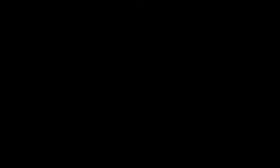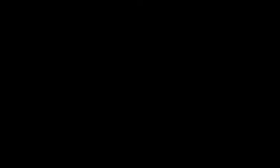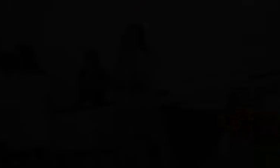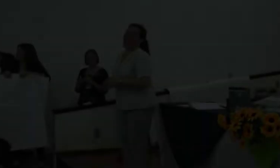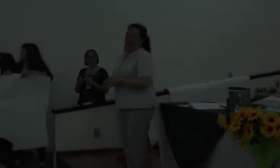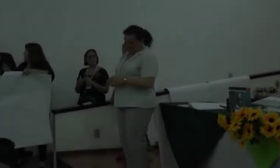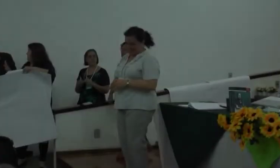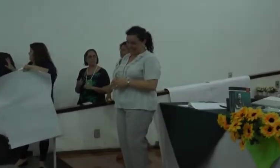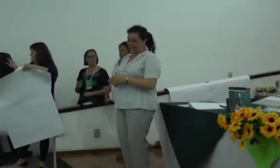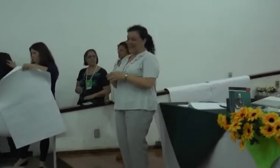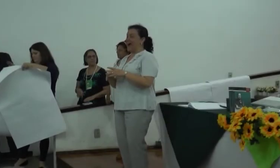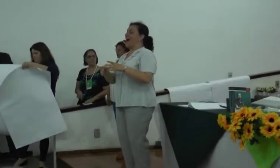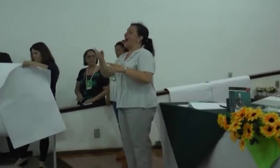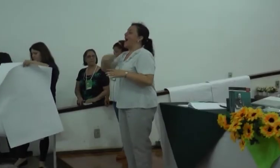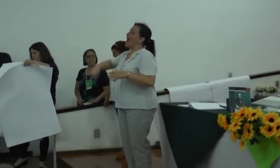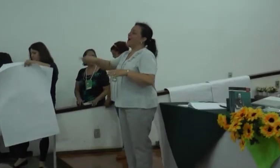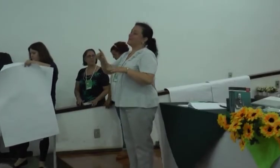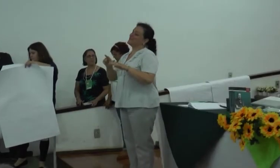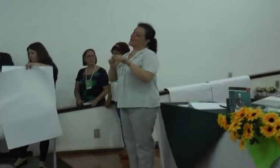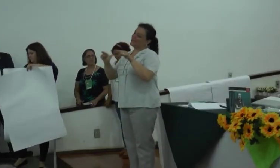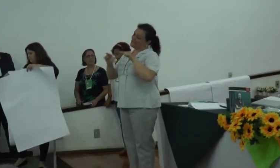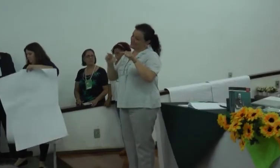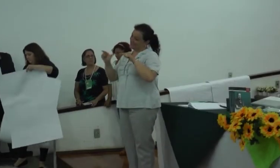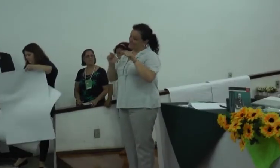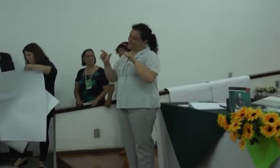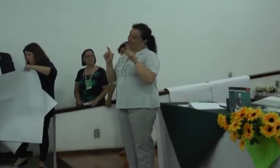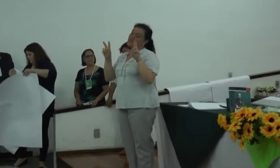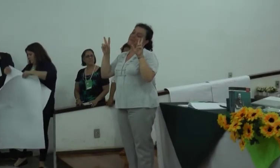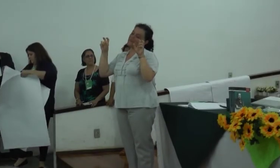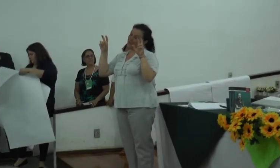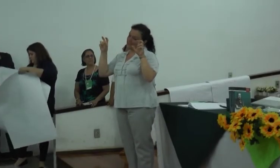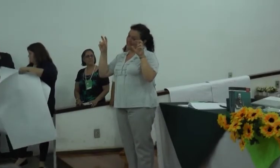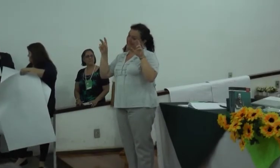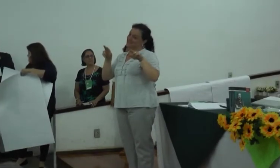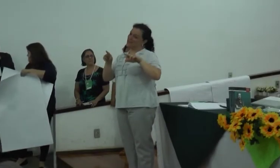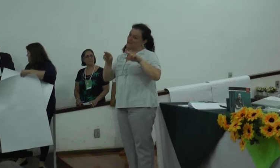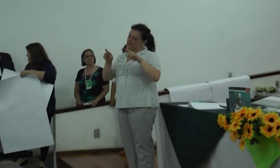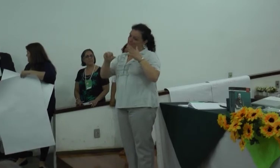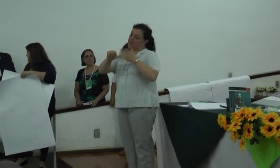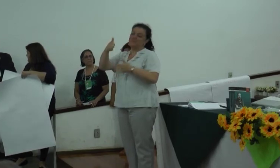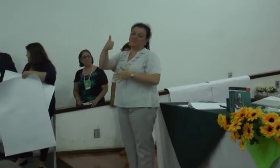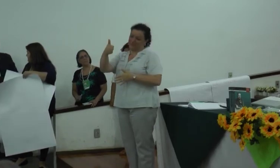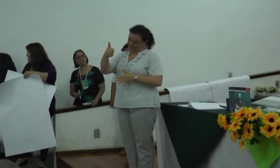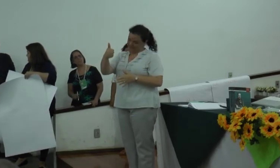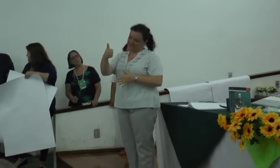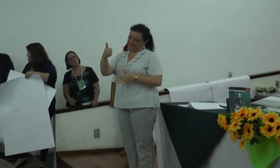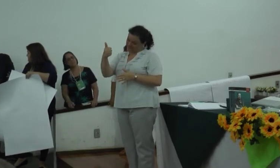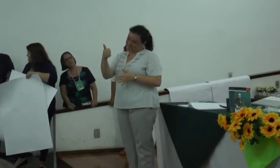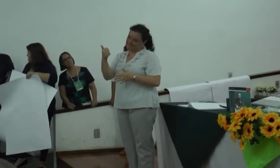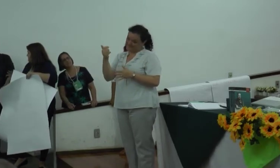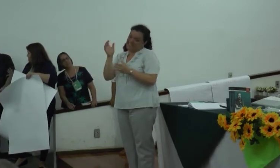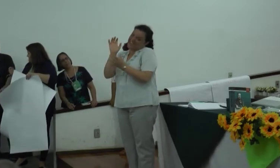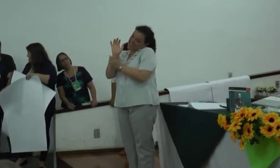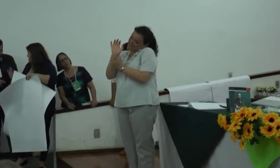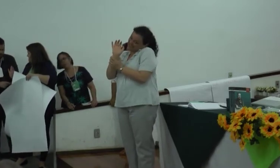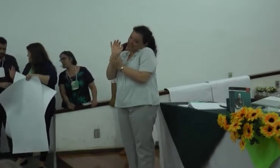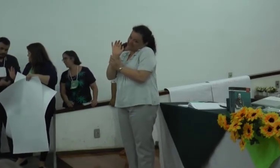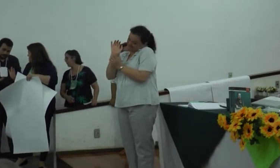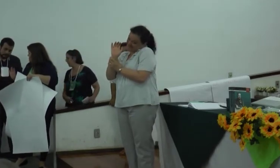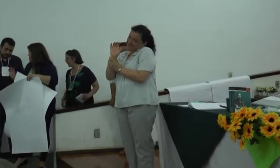Gente, o nosso trabalho, tema,